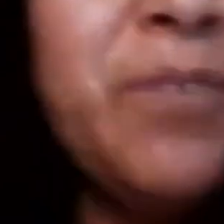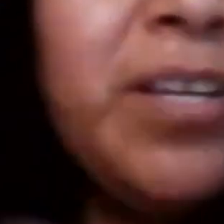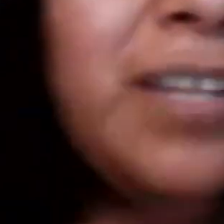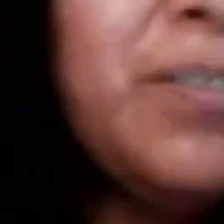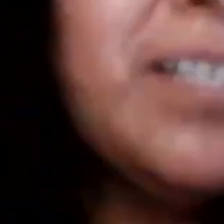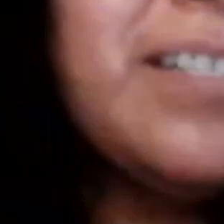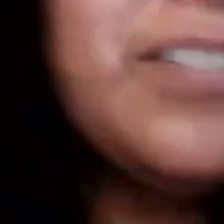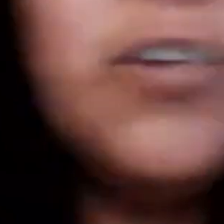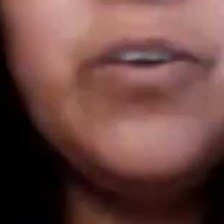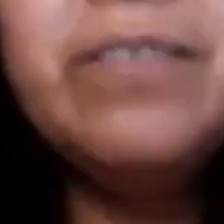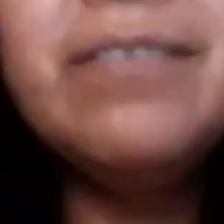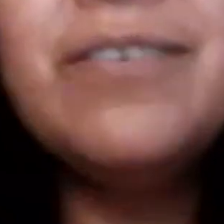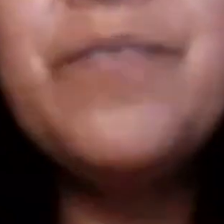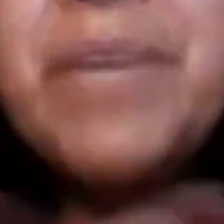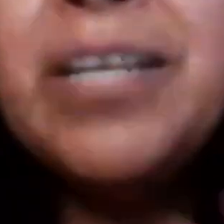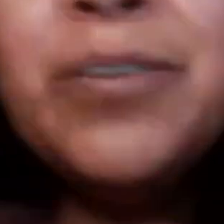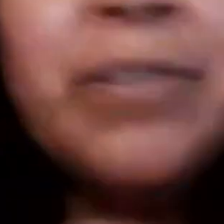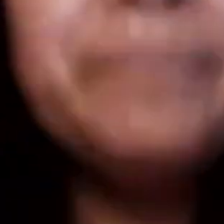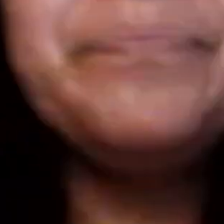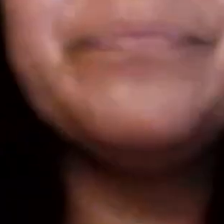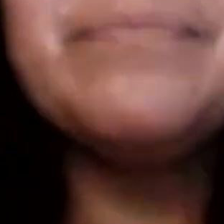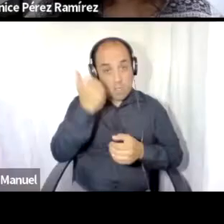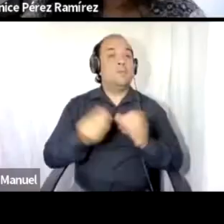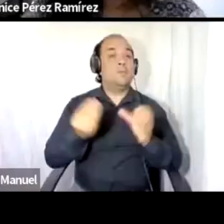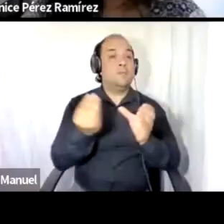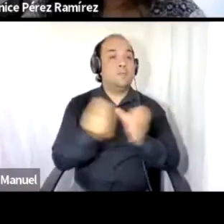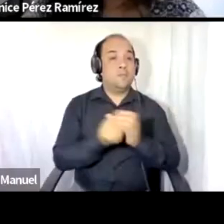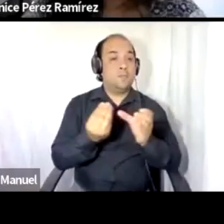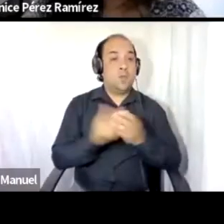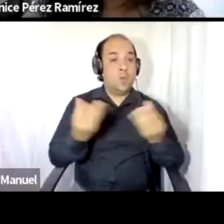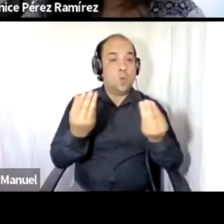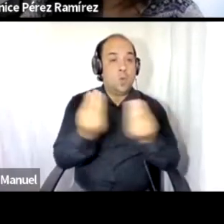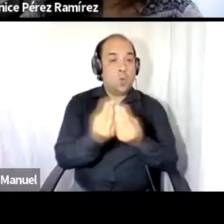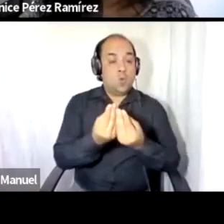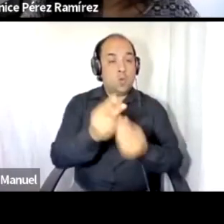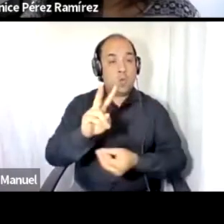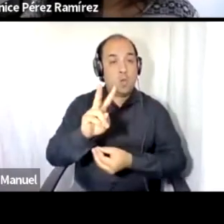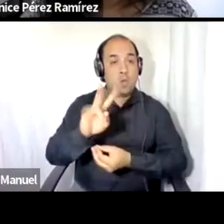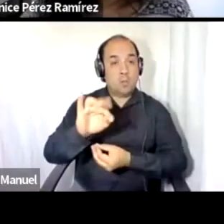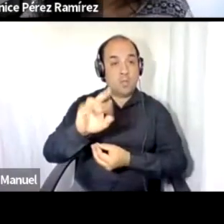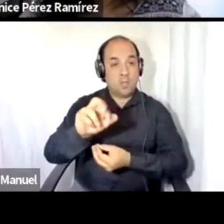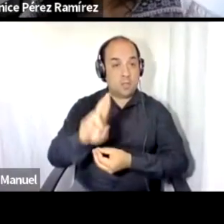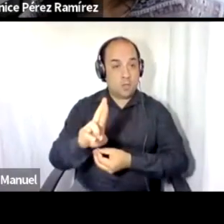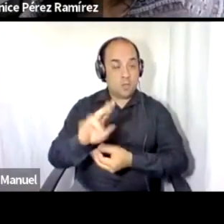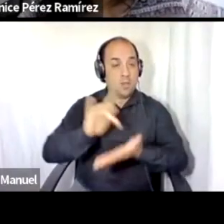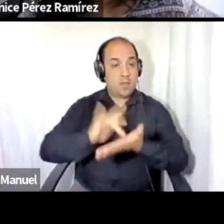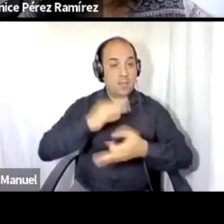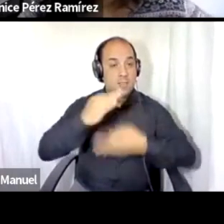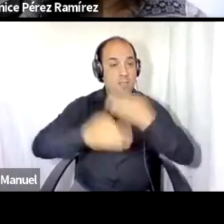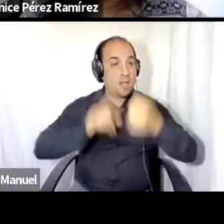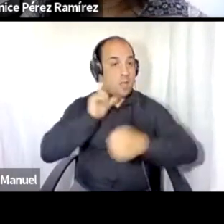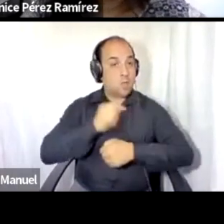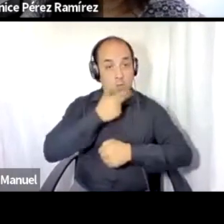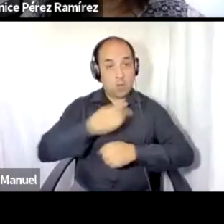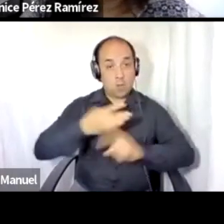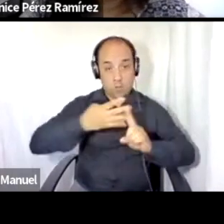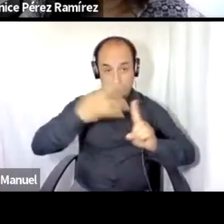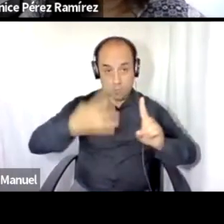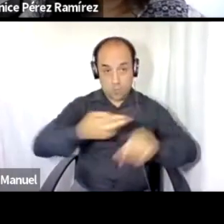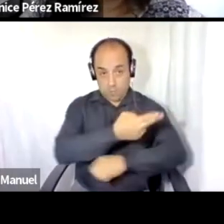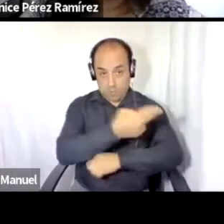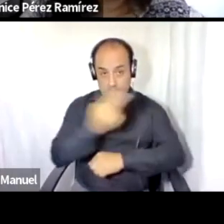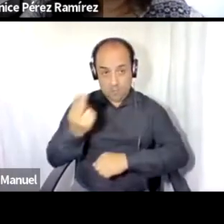estar moderando esta sesión con Víctor. Muchísimas gracias a todas, todos y todes ustedes